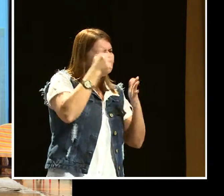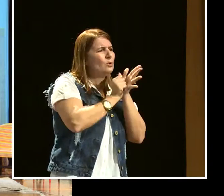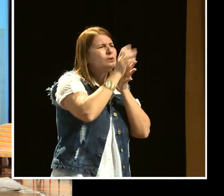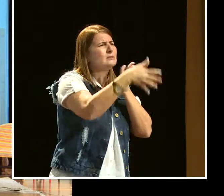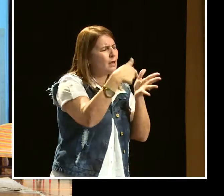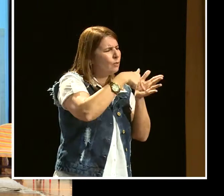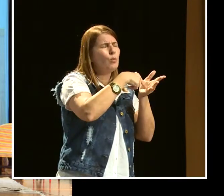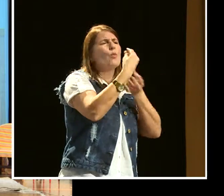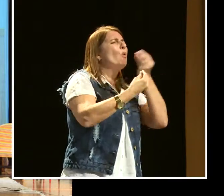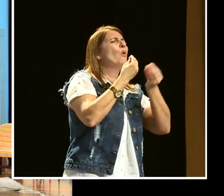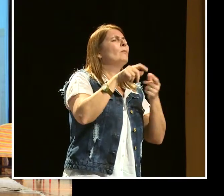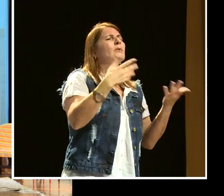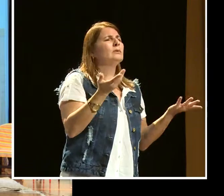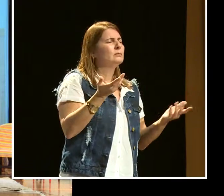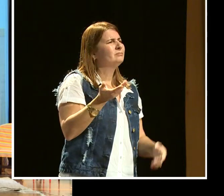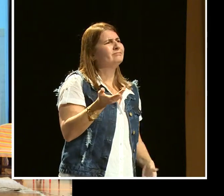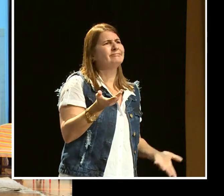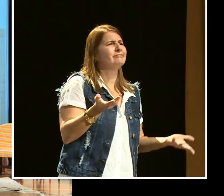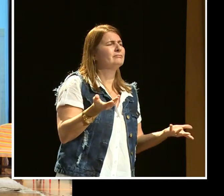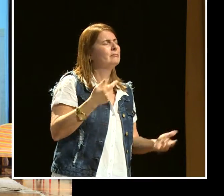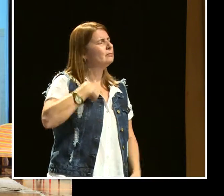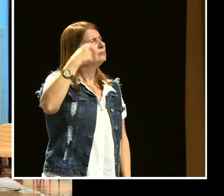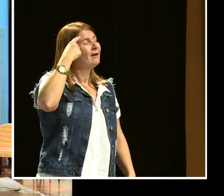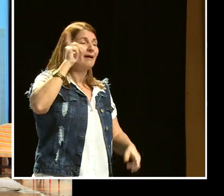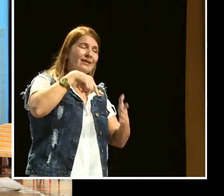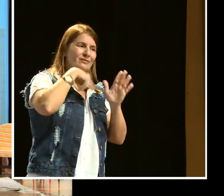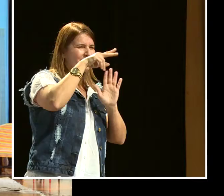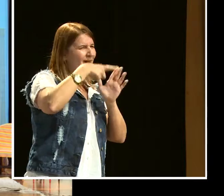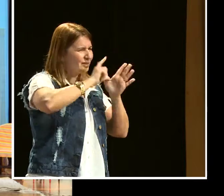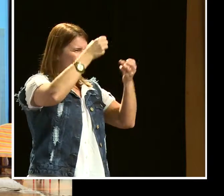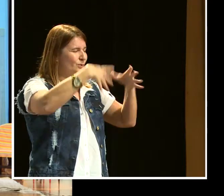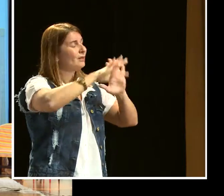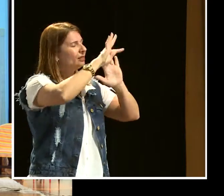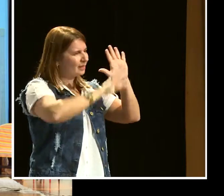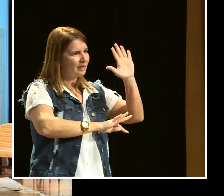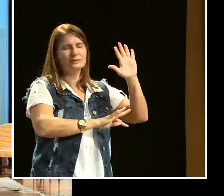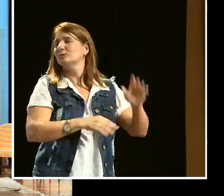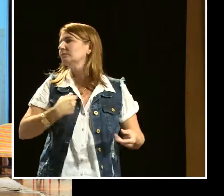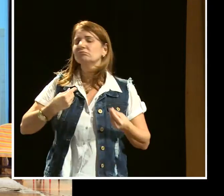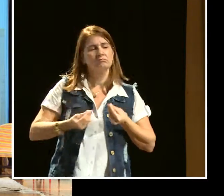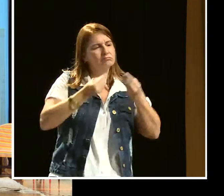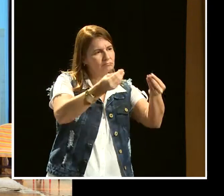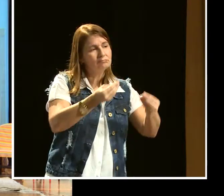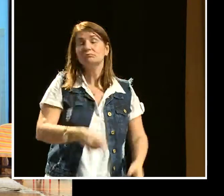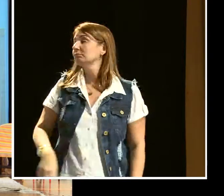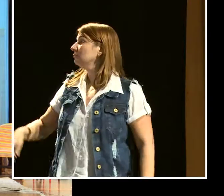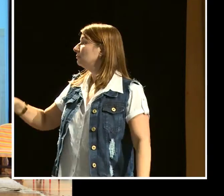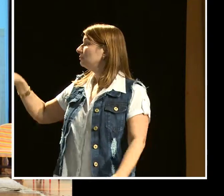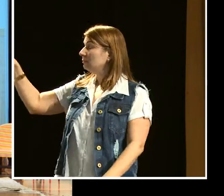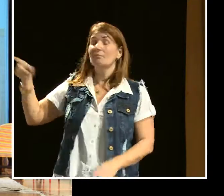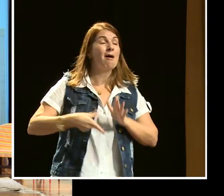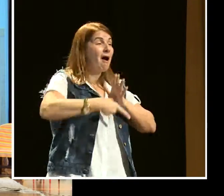Bom, como isso se dá? Através de palavra, de fluência na língua de sinais? Como isso acontece? Lembra que antes eu falei para vocês